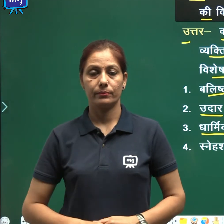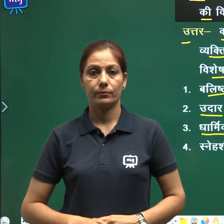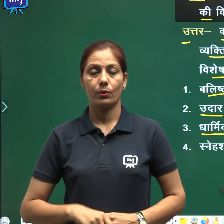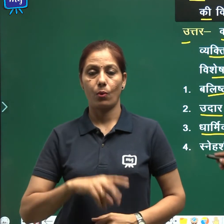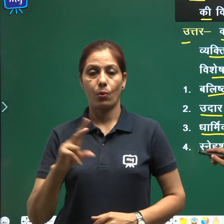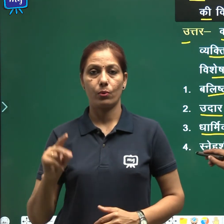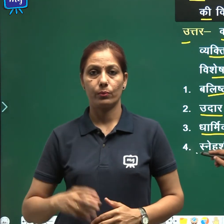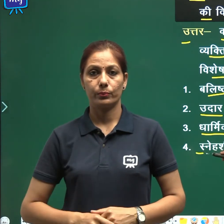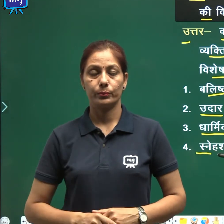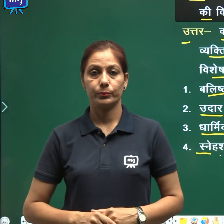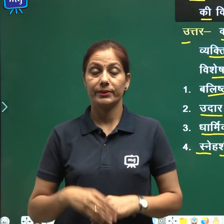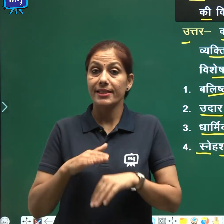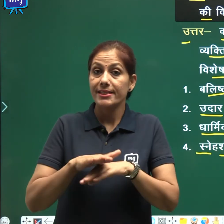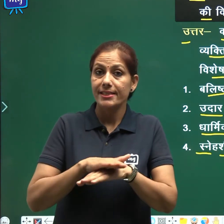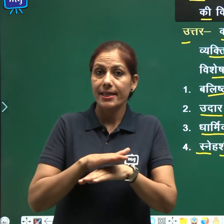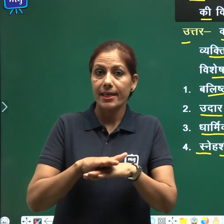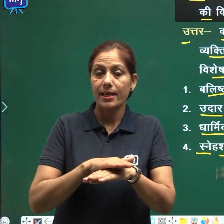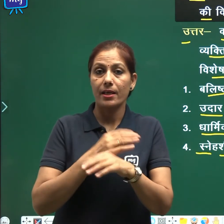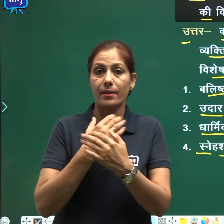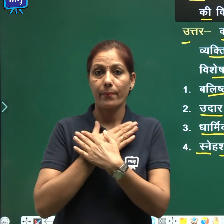और स्नेहशील थे।